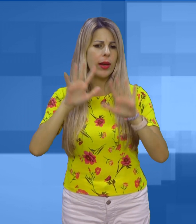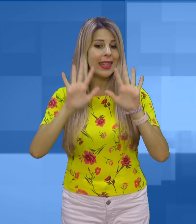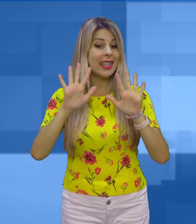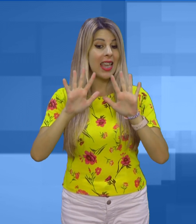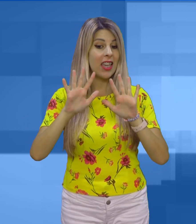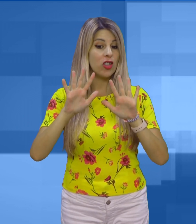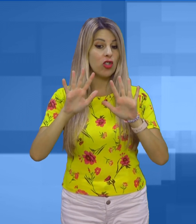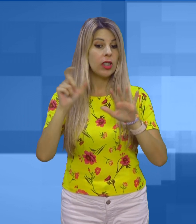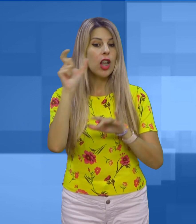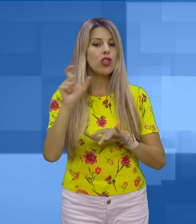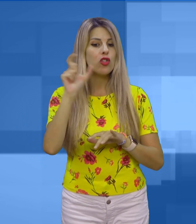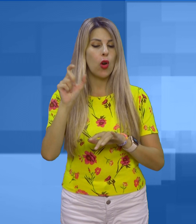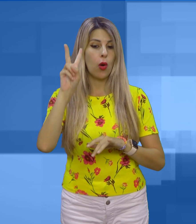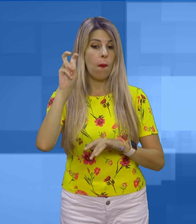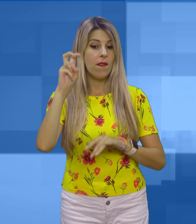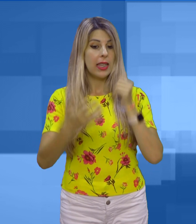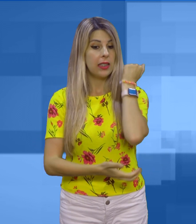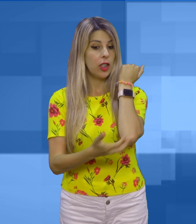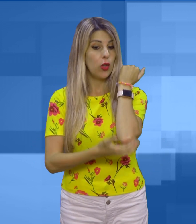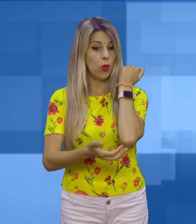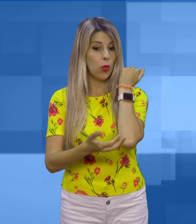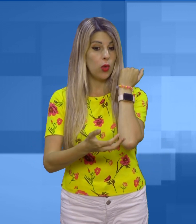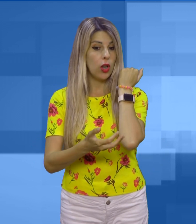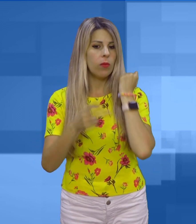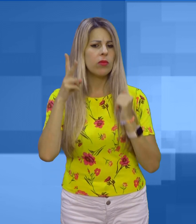termine perentorio del 20 luglio 2023 alle ore 10.